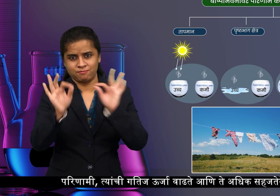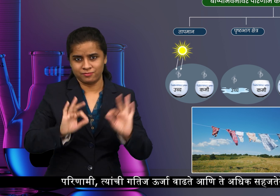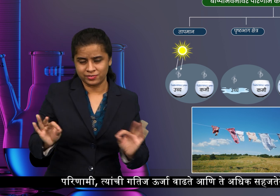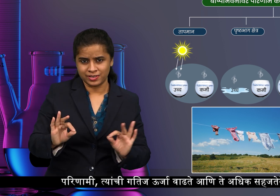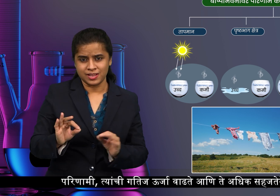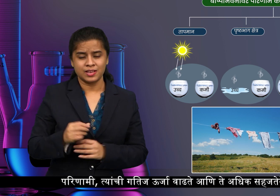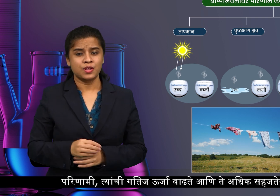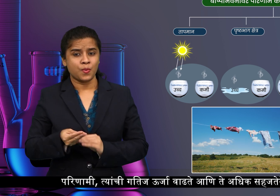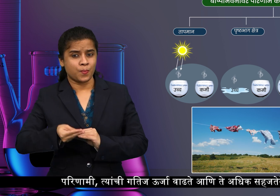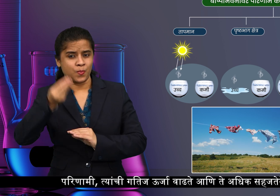पडतात.